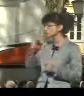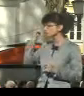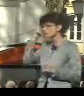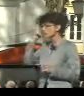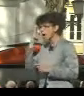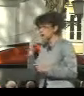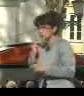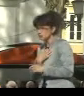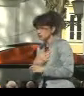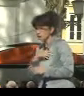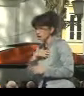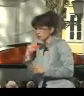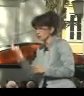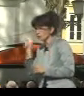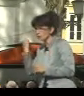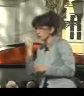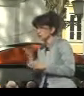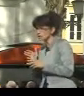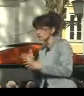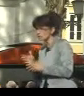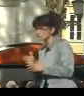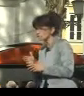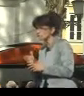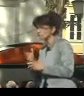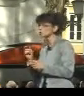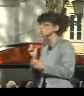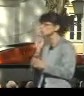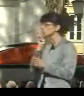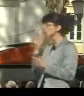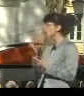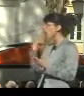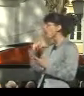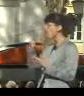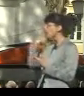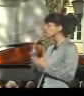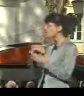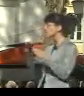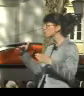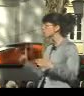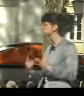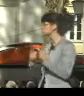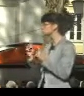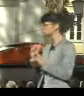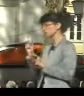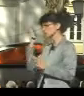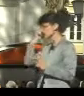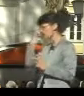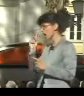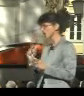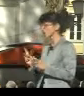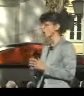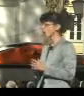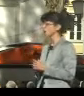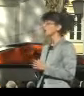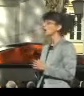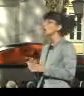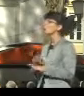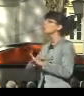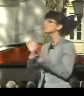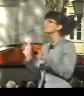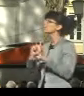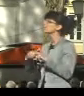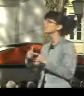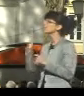se hrvaški in slovenski ribič kdaj stepli na morju, mi ni znano. Vse stvari